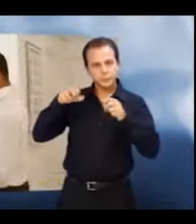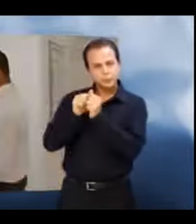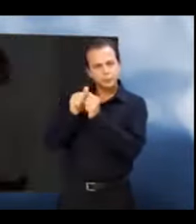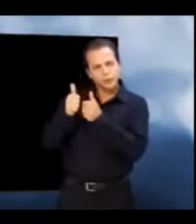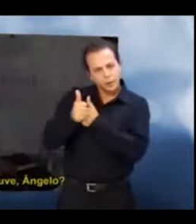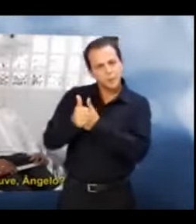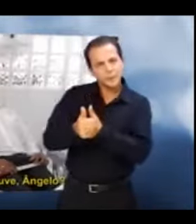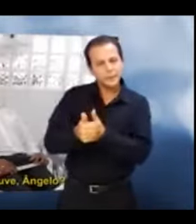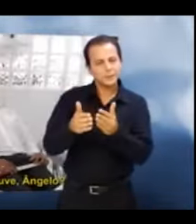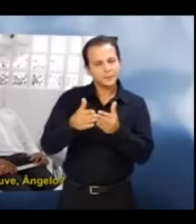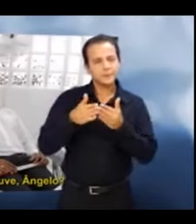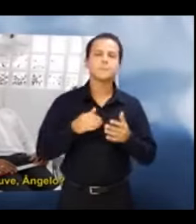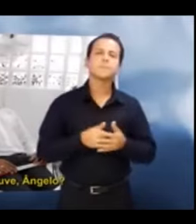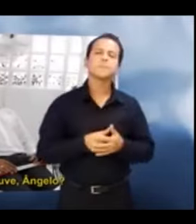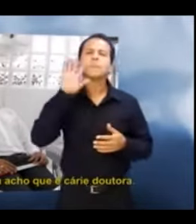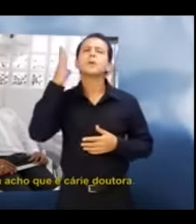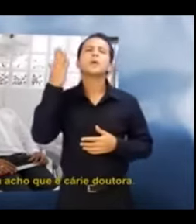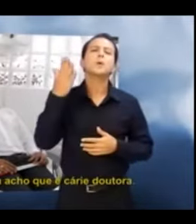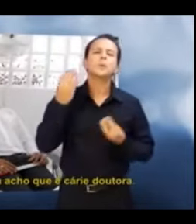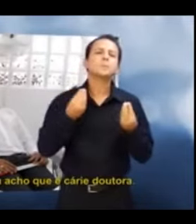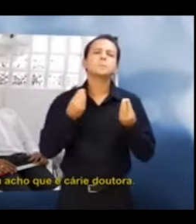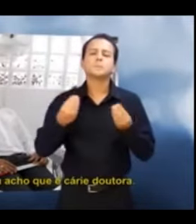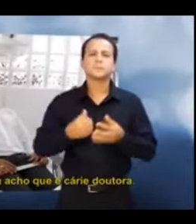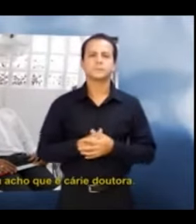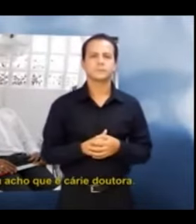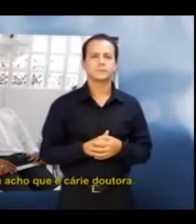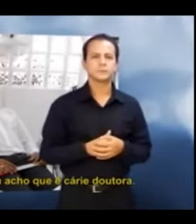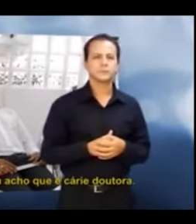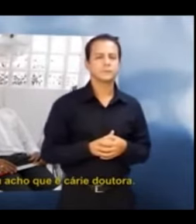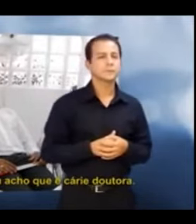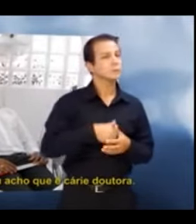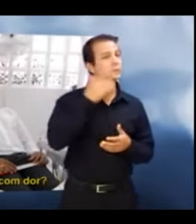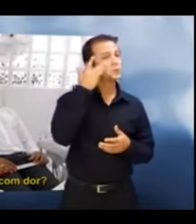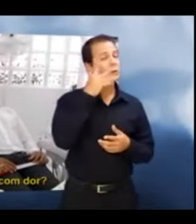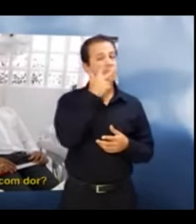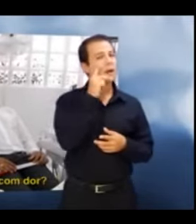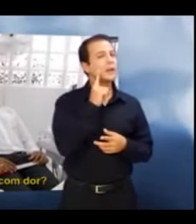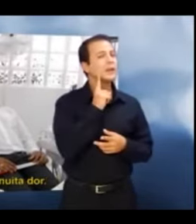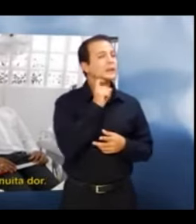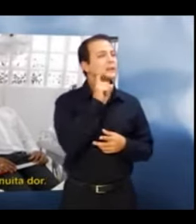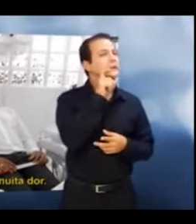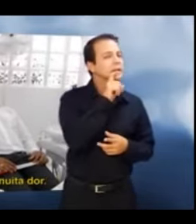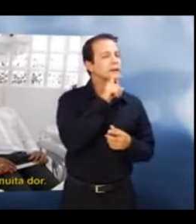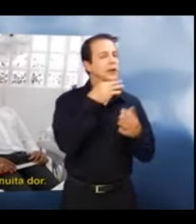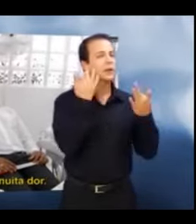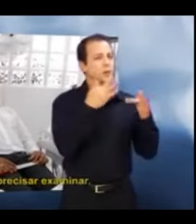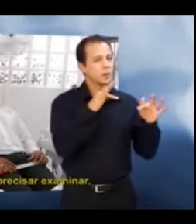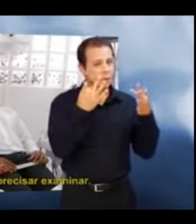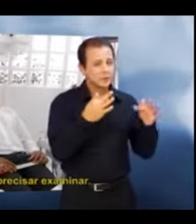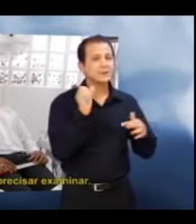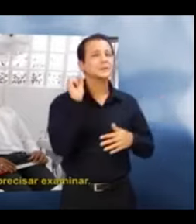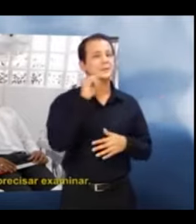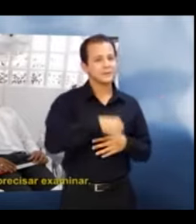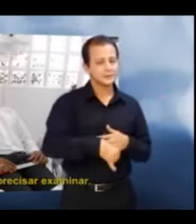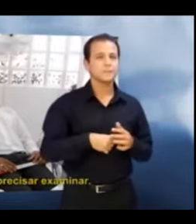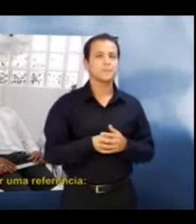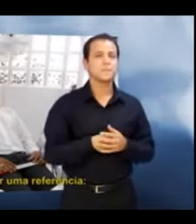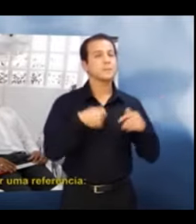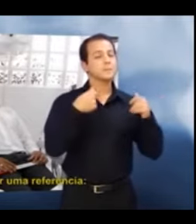aqui. O que houve, Ângelo? Tô com uma... Eu acho que é cárie, doutora. Tá com dor? Sim, muita dor. Então, eu vou